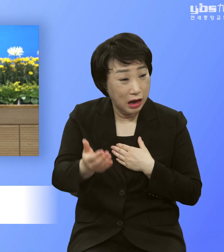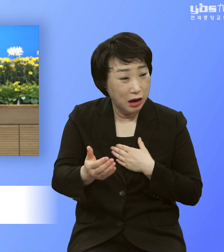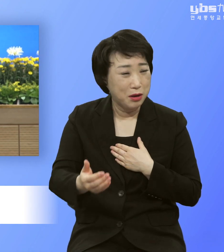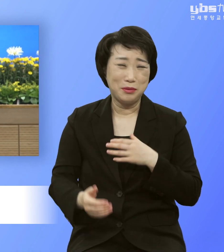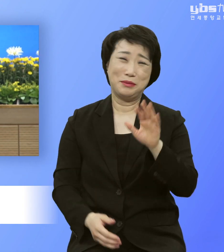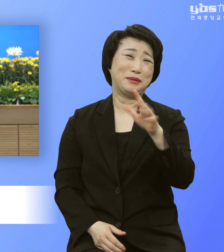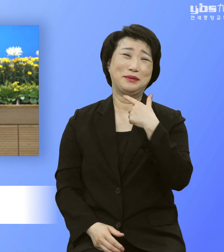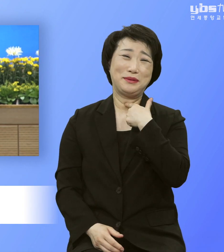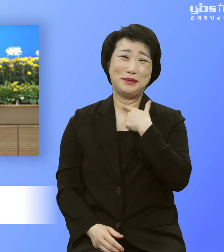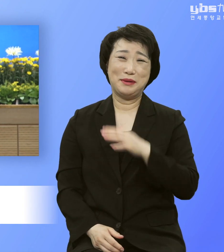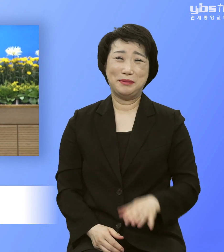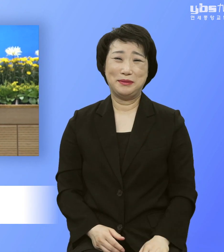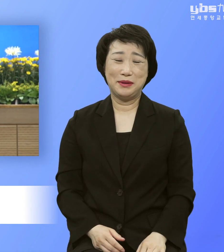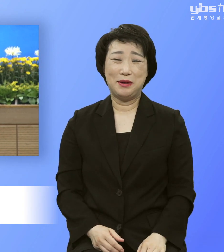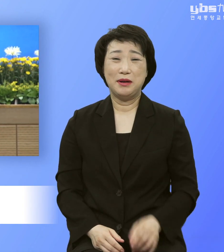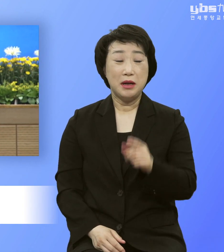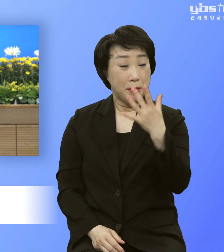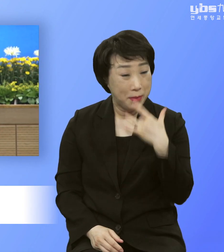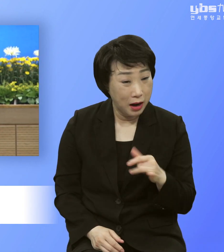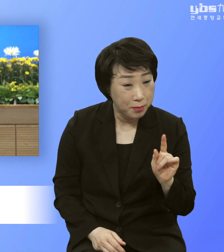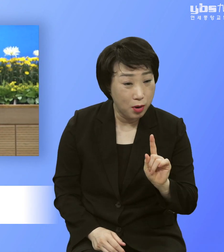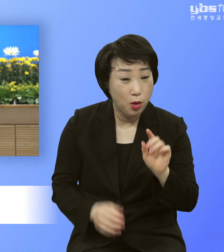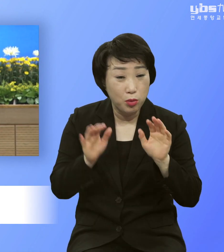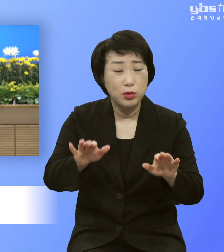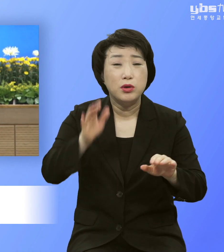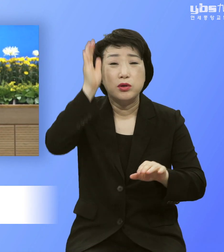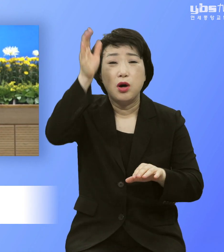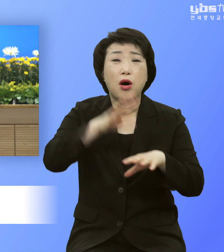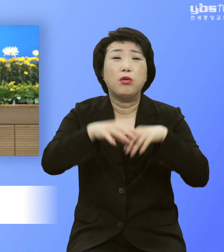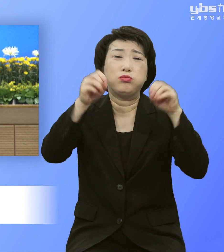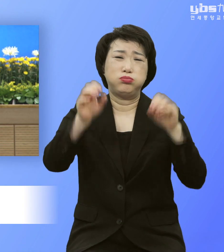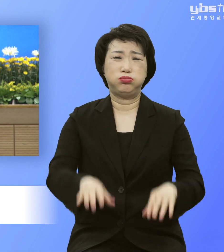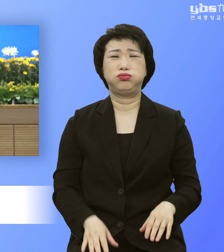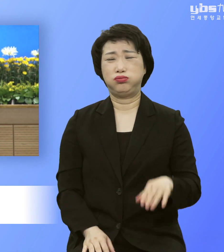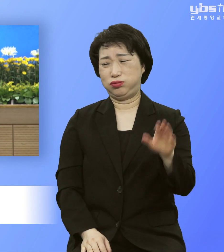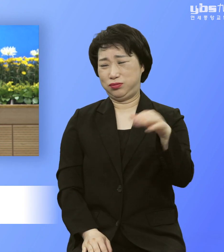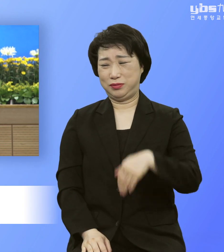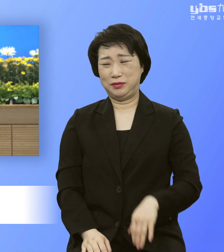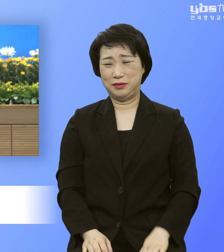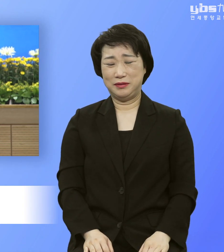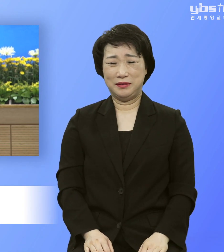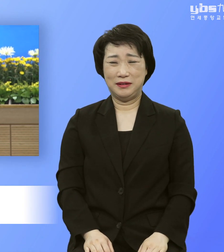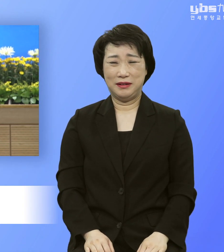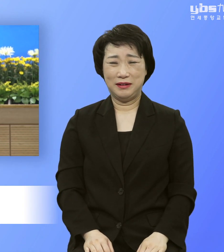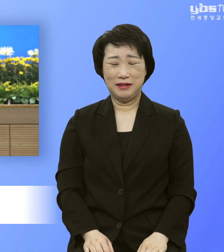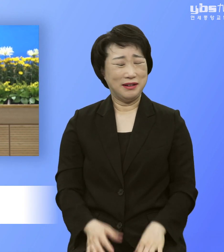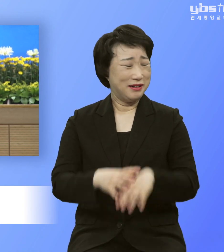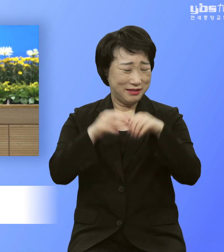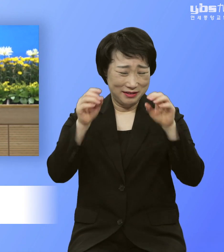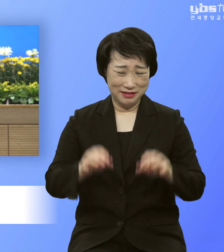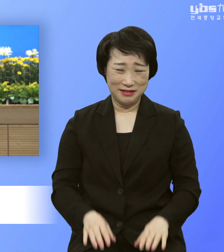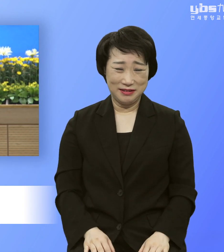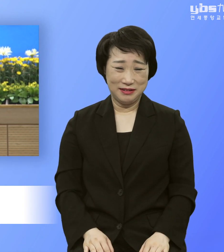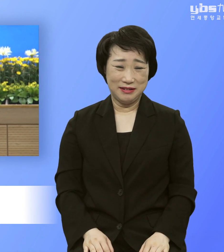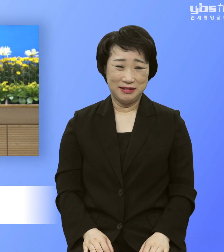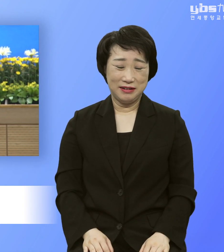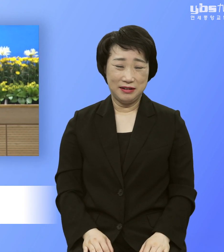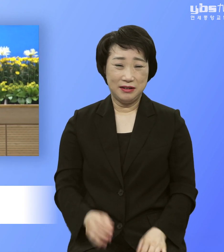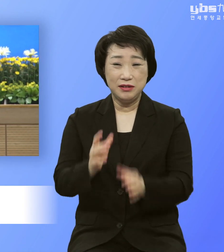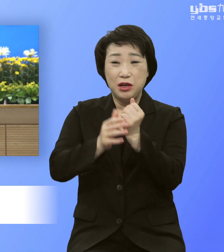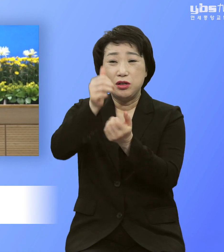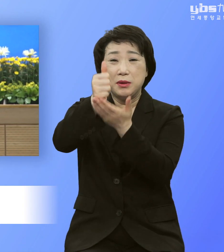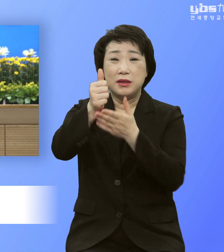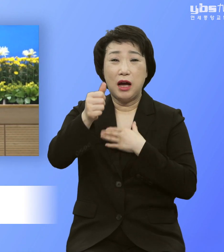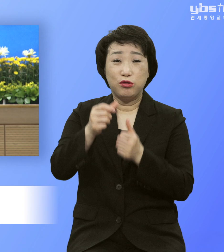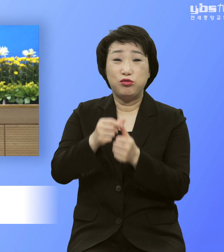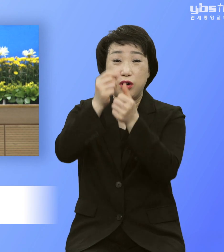말이에요. 그거 빠지면 오늘 설교 아무 의미 없는 거. 아무 의미 없는 거. 예수님이